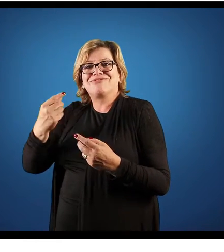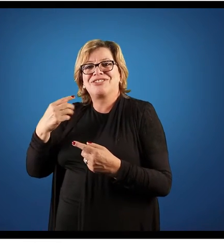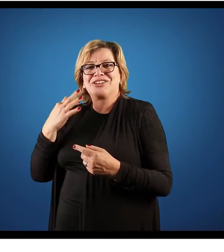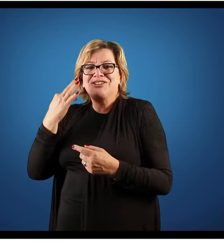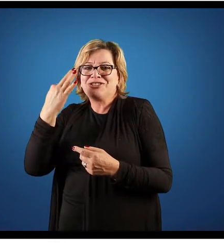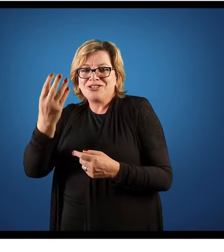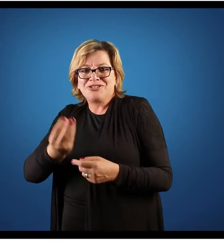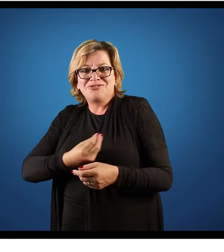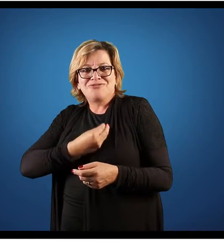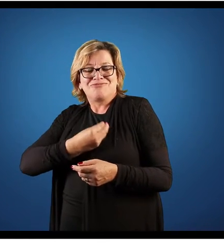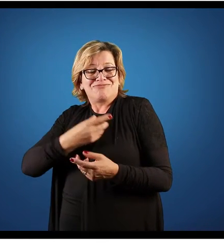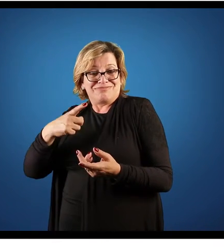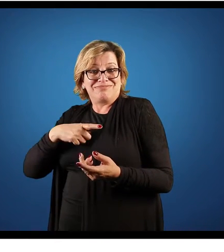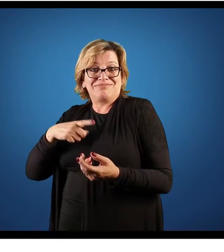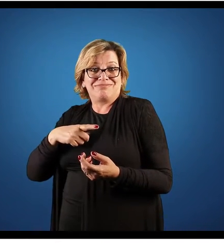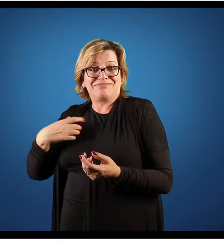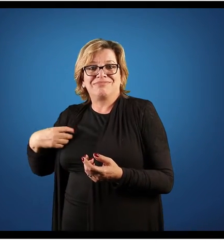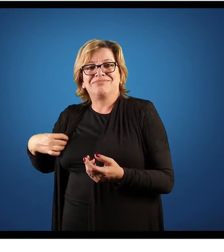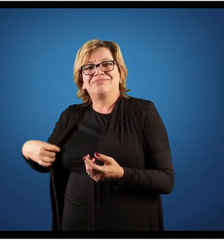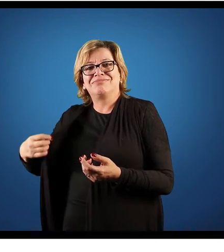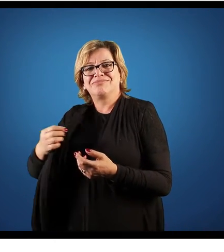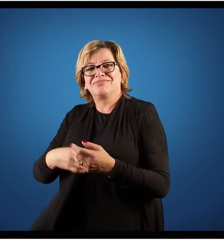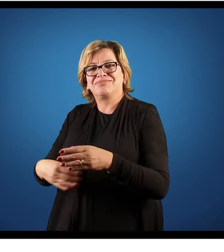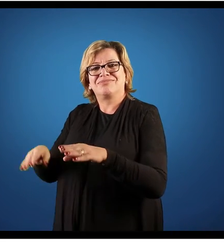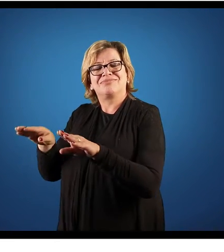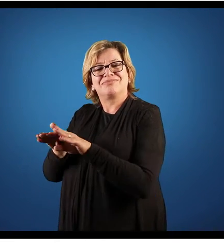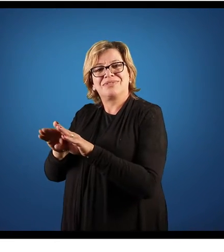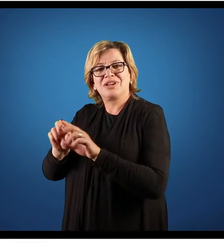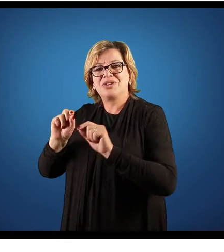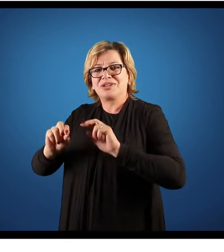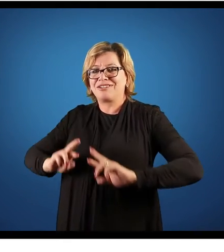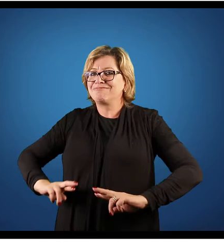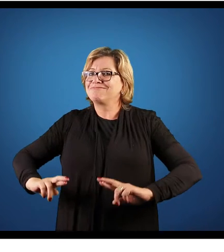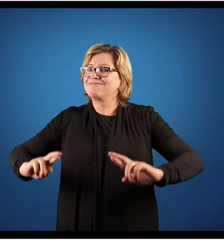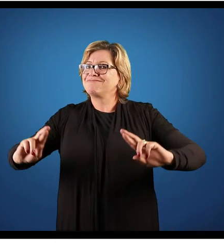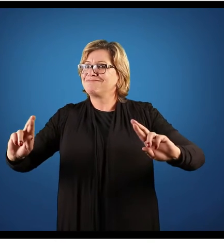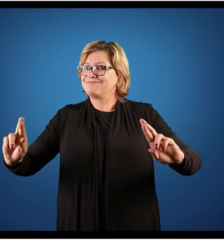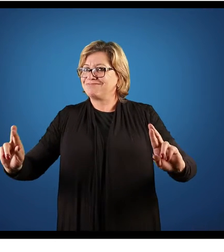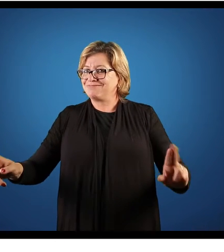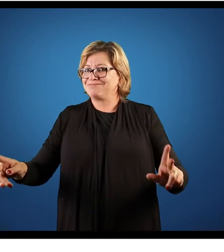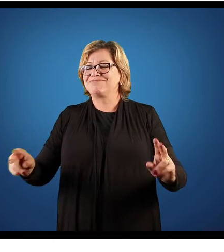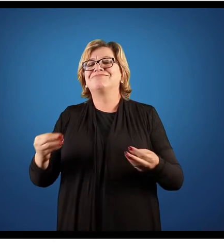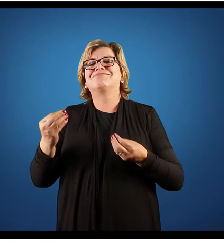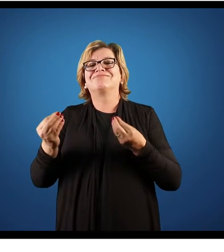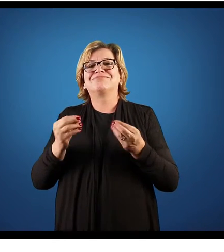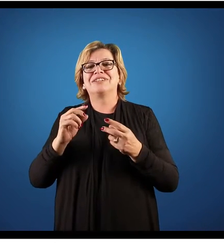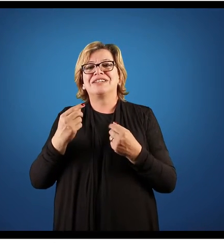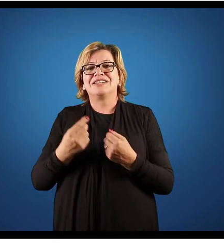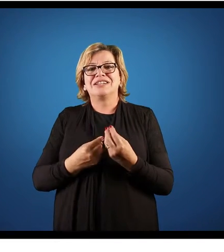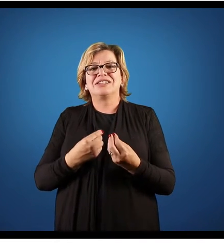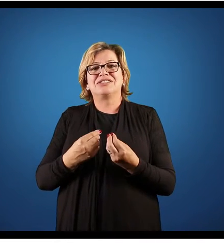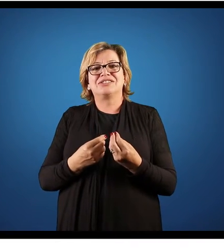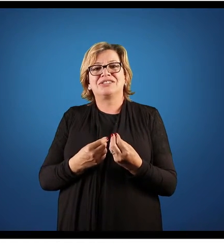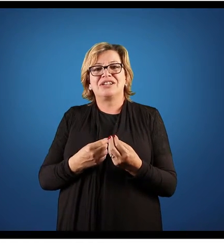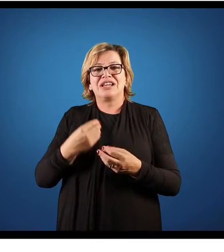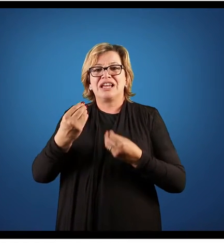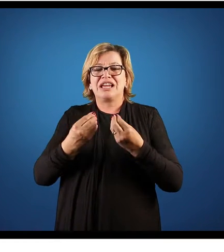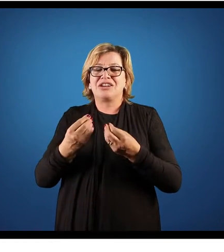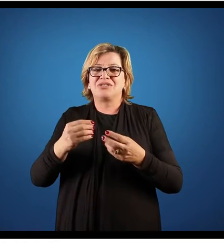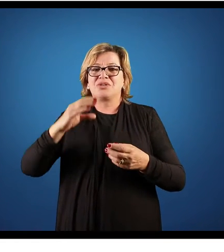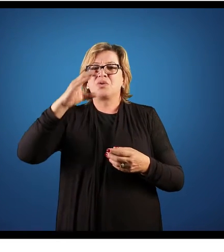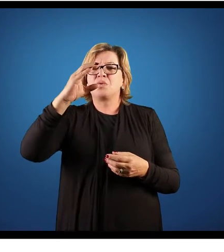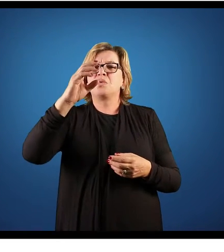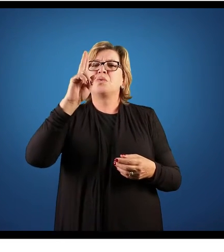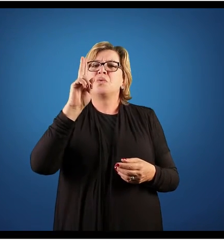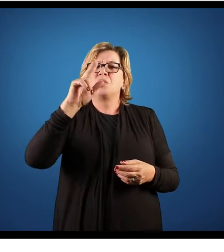esse nosso planeta pra eles né também o que difere muito né as organizações públicas e privadas é o cunho de cada